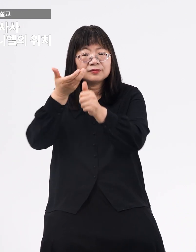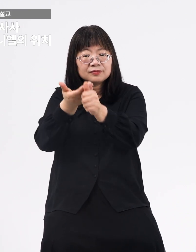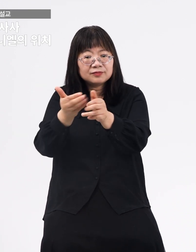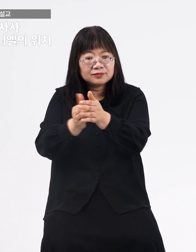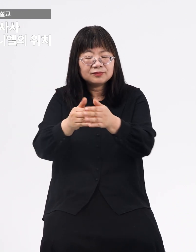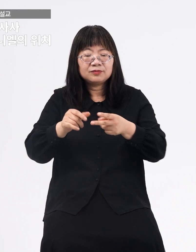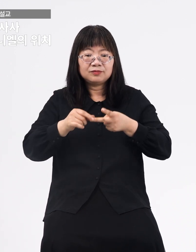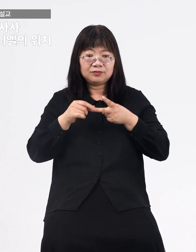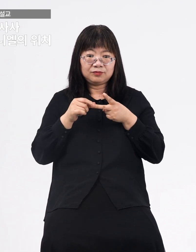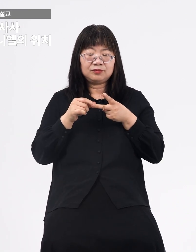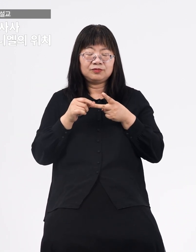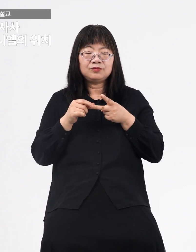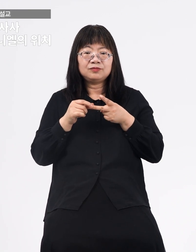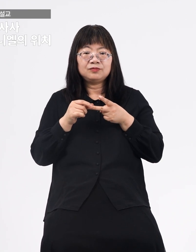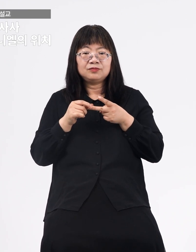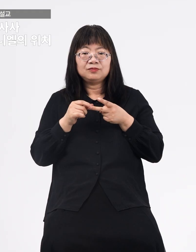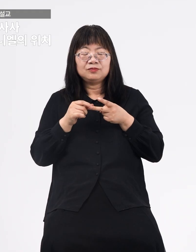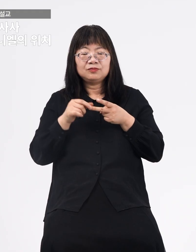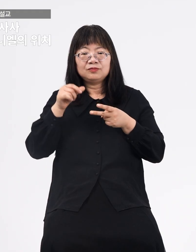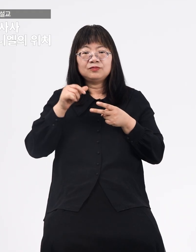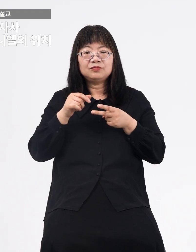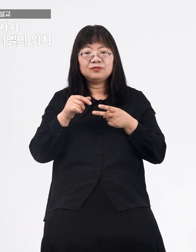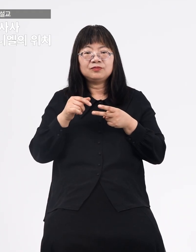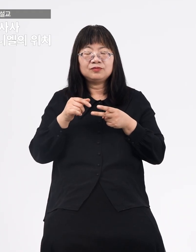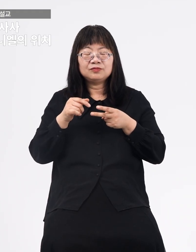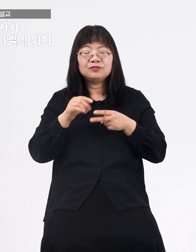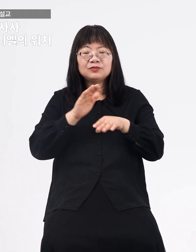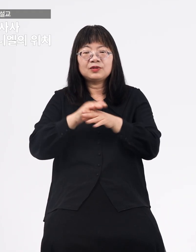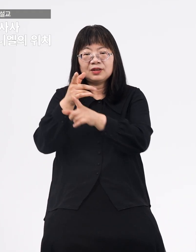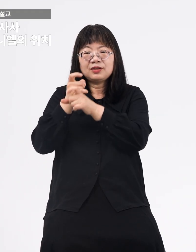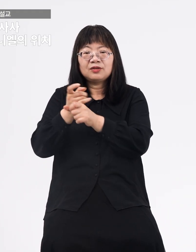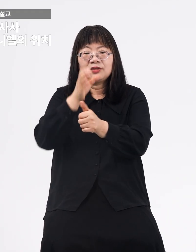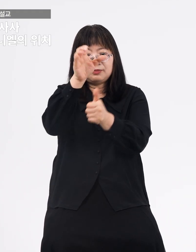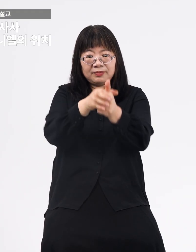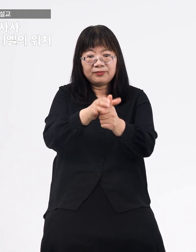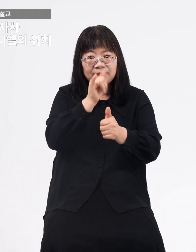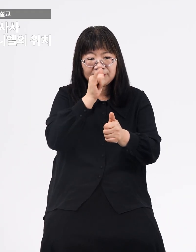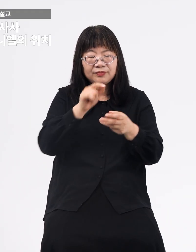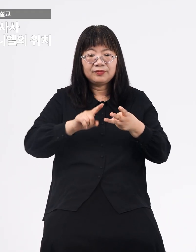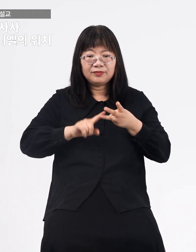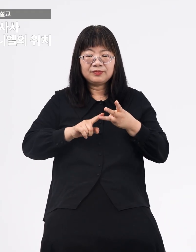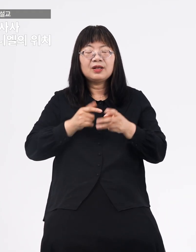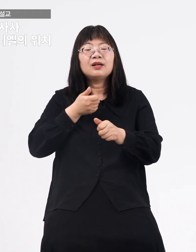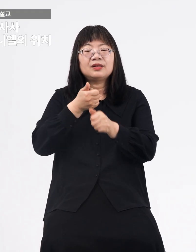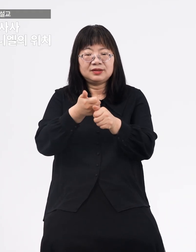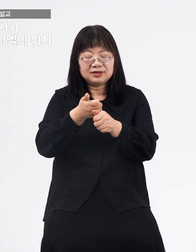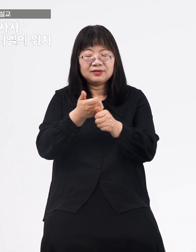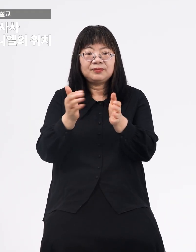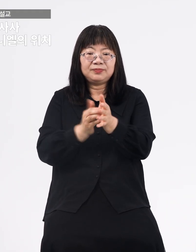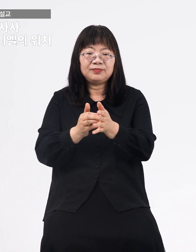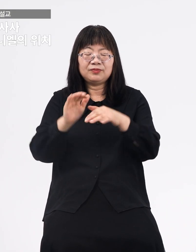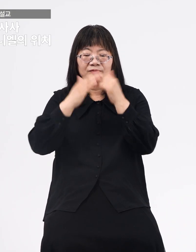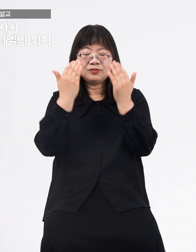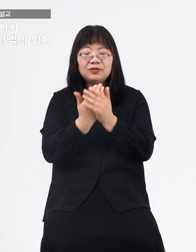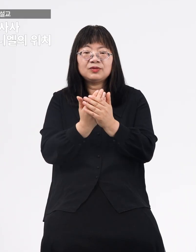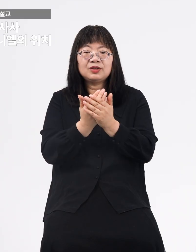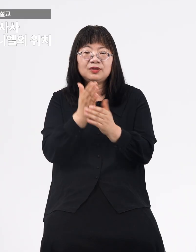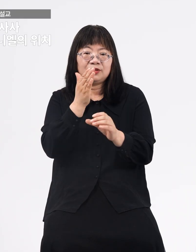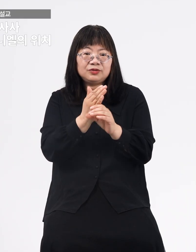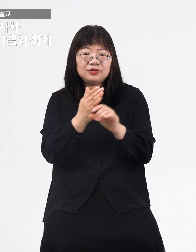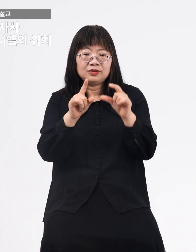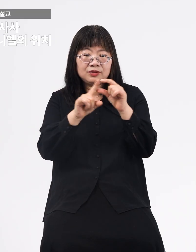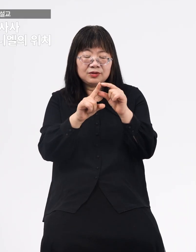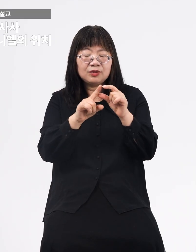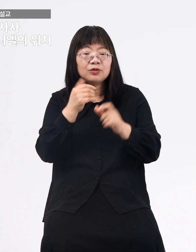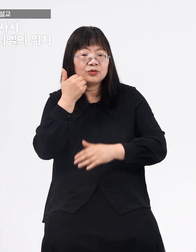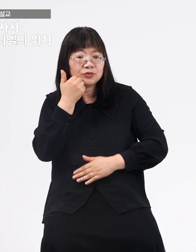두 번째는 그 손에 넘겨주셨고, 세 번째는 승리케 하셨습니다. 모든 주체와 주어가